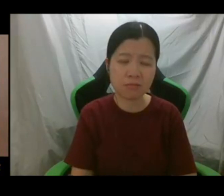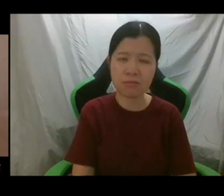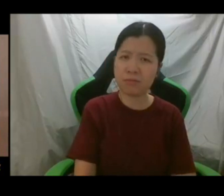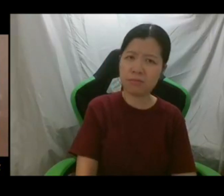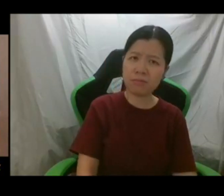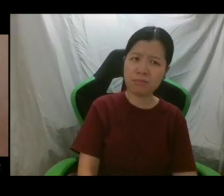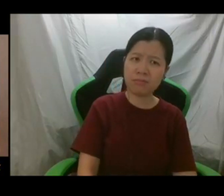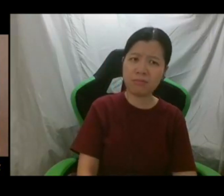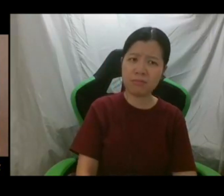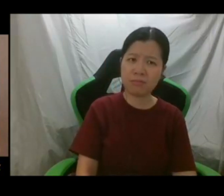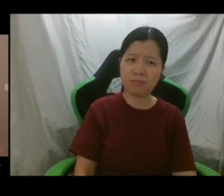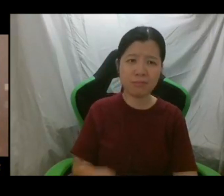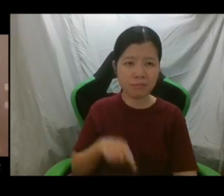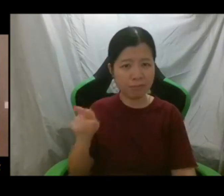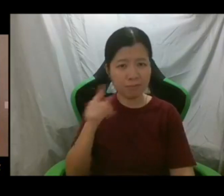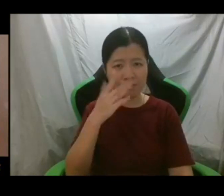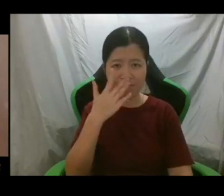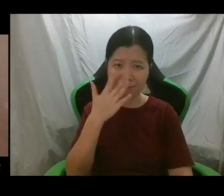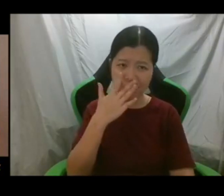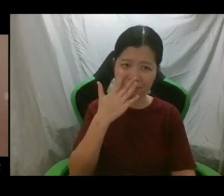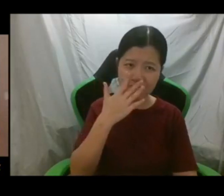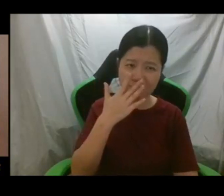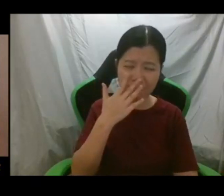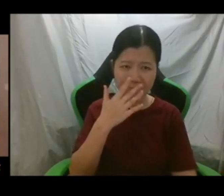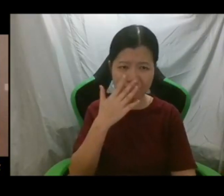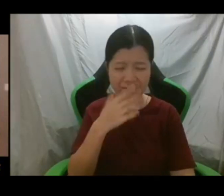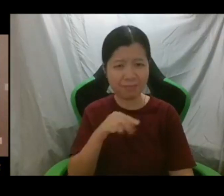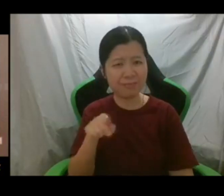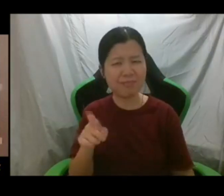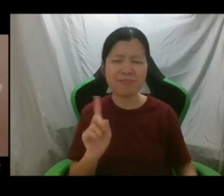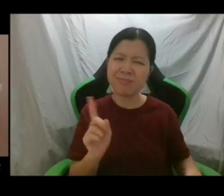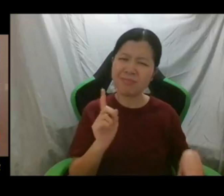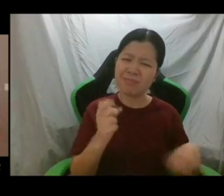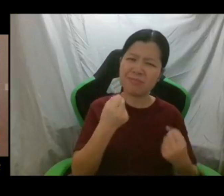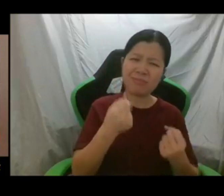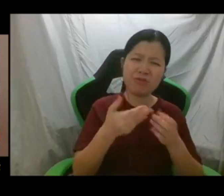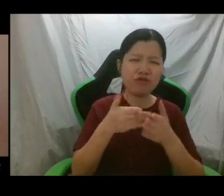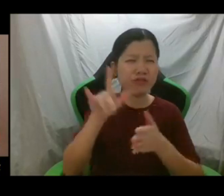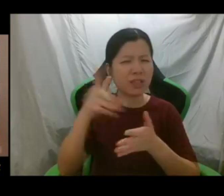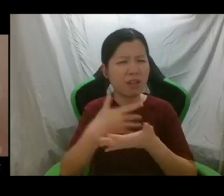咦，呢件好得意喎，乜嘢交通工具啊，小偵探？